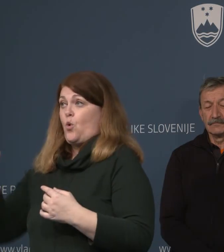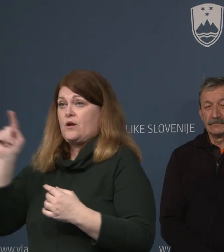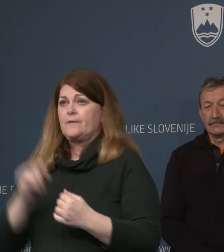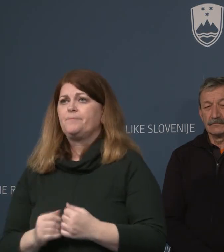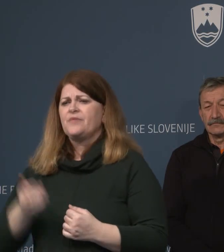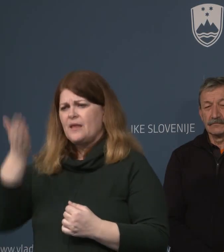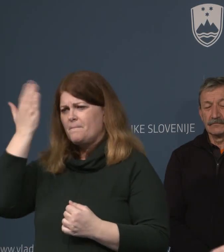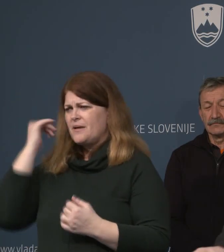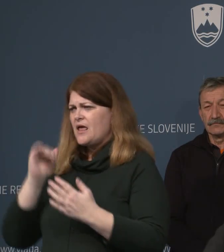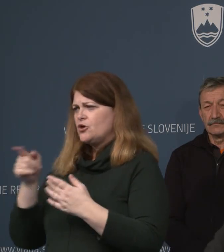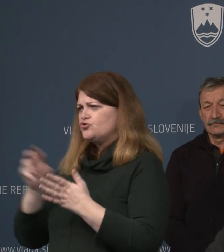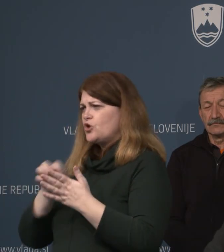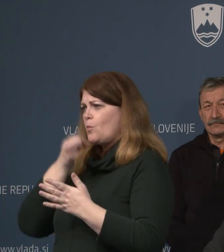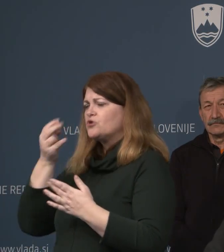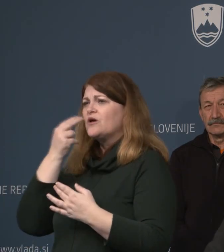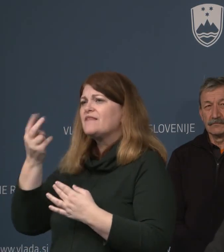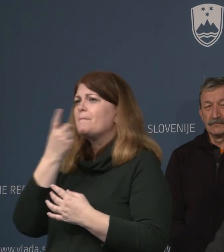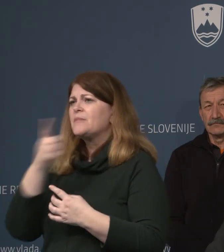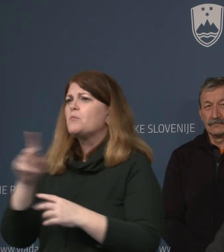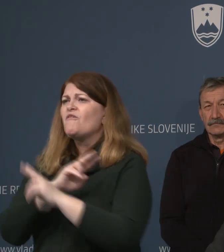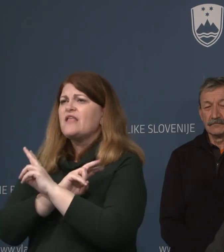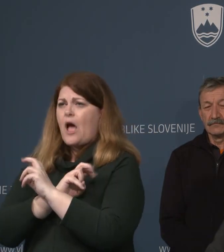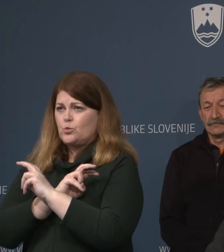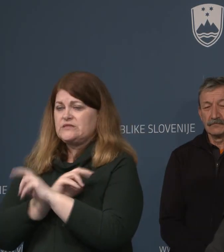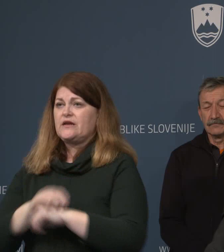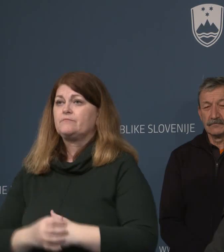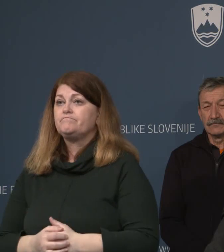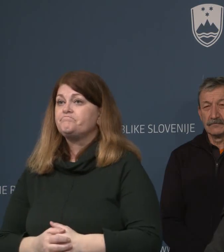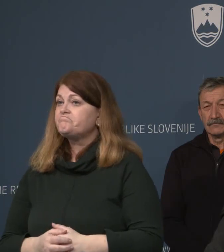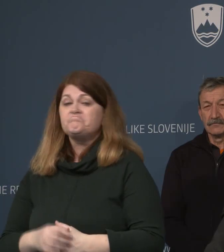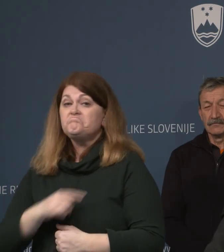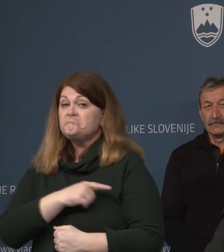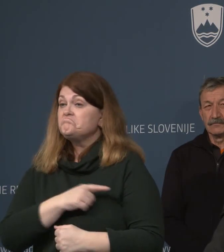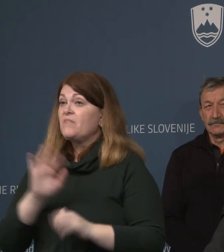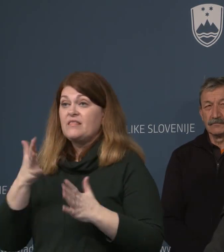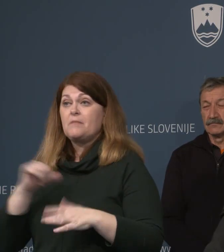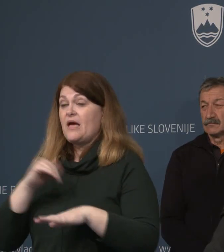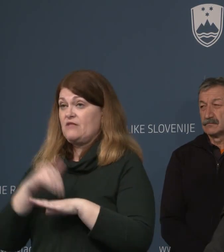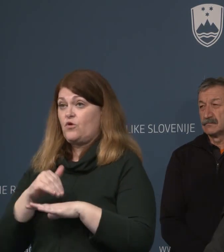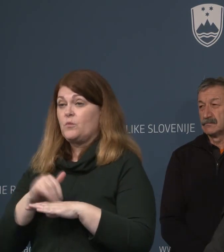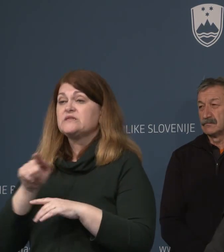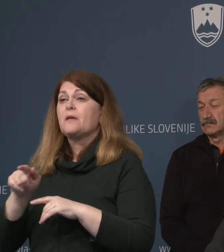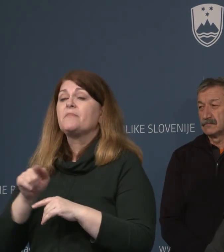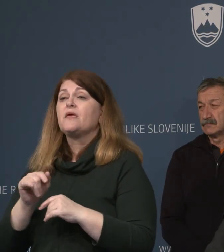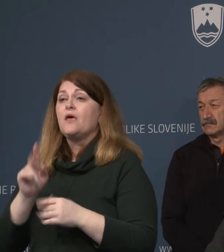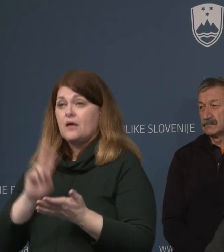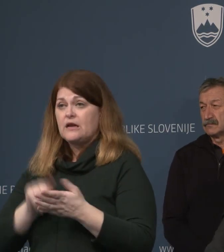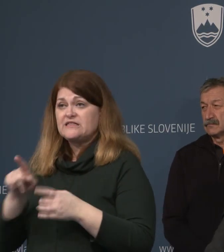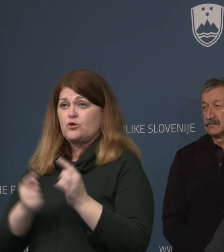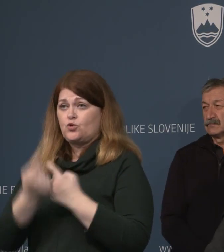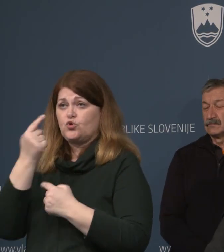je bilo še vprašanje v bistvu okrog prepovedi Avstrije. Mi nimamo informacije, da bi v bistvu do tega